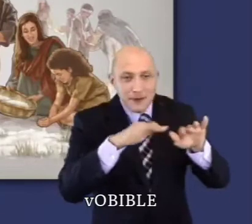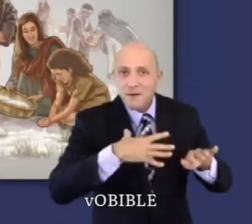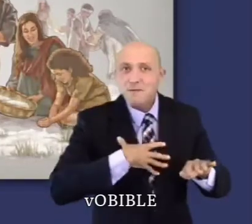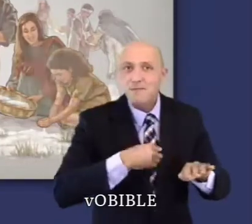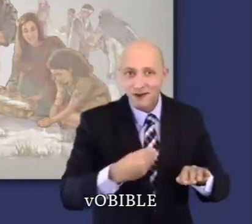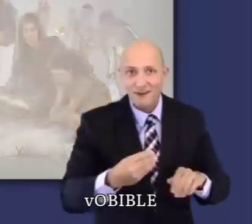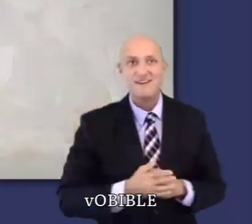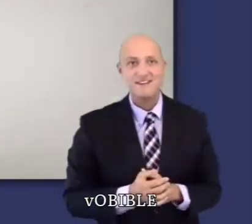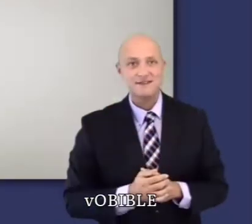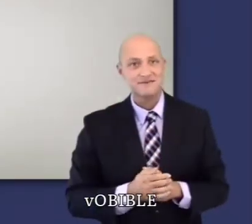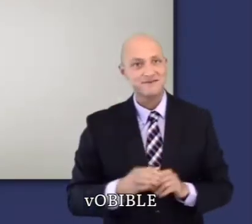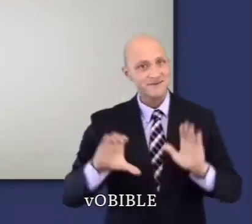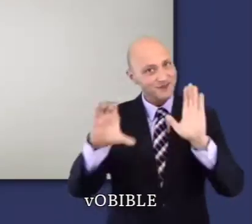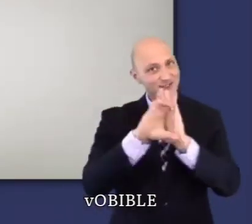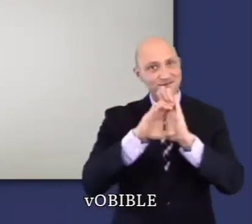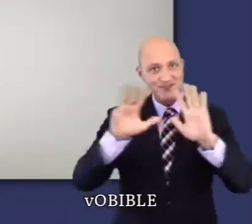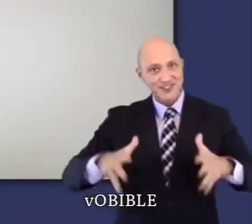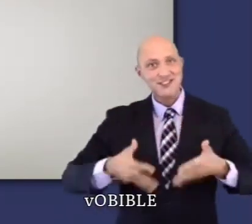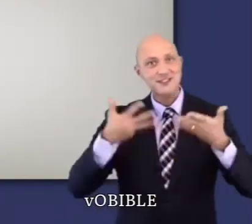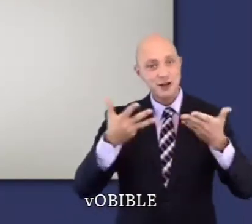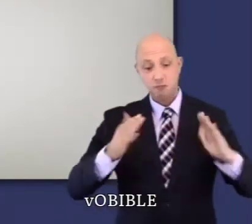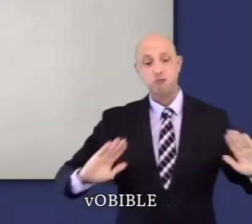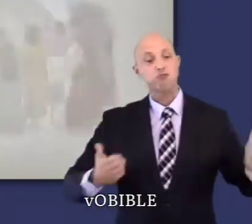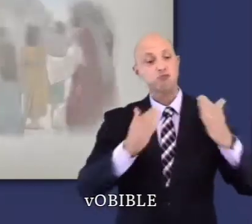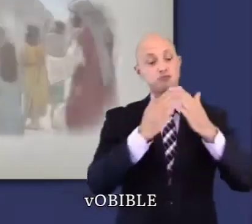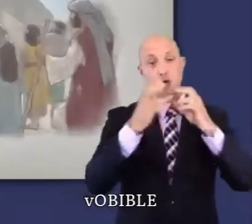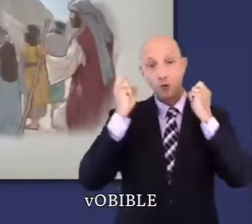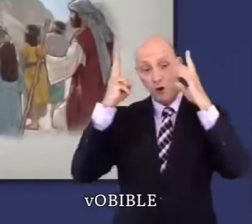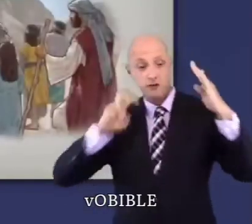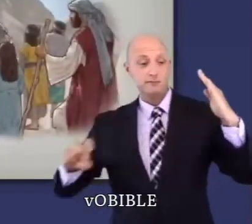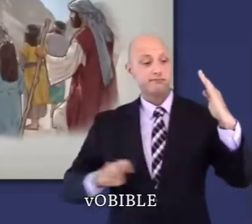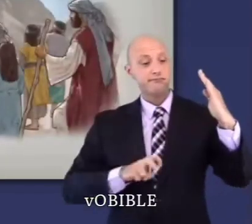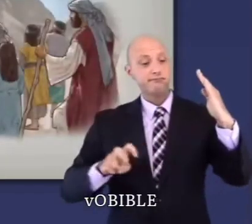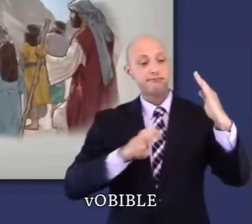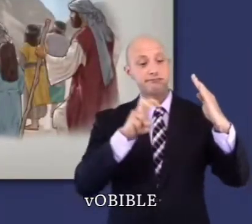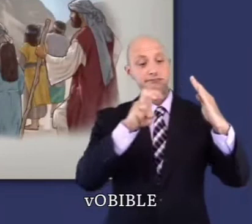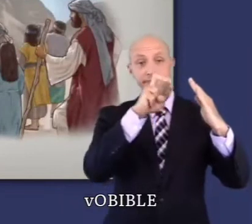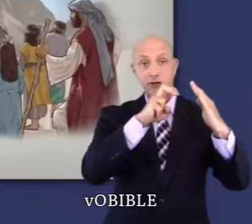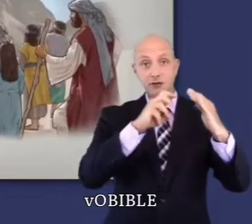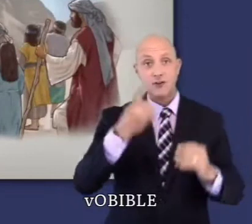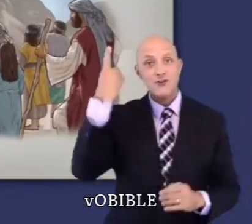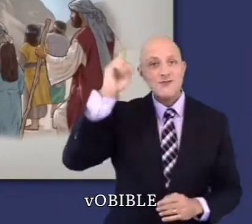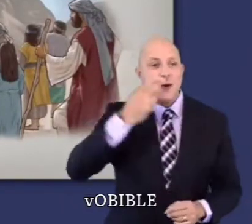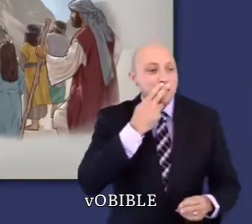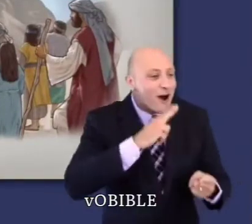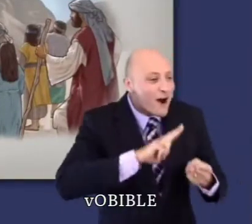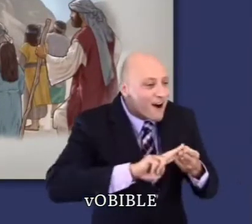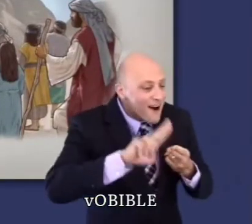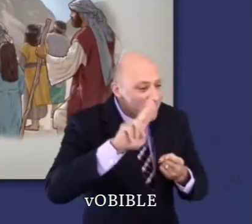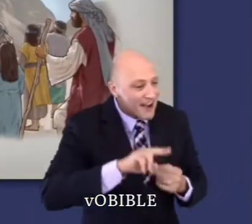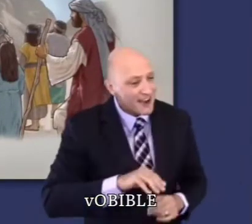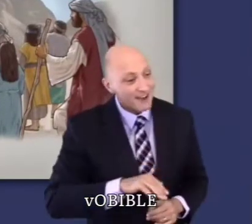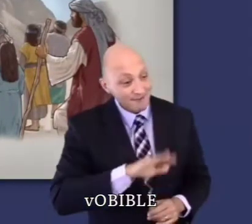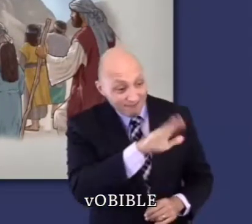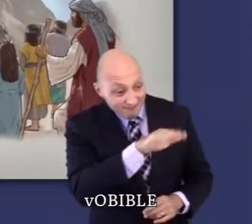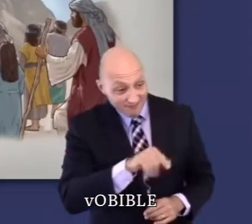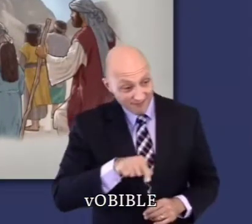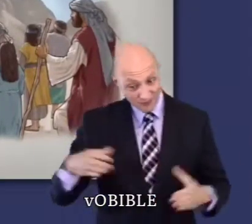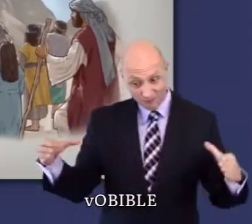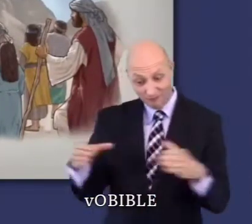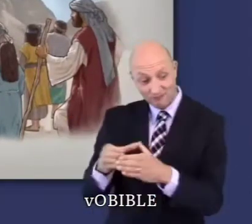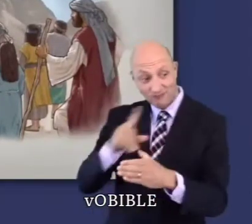désert. Dans le chapitre 19, Moïse gravit le mont Sinaï. Là, Dieu promet que si les Israélites